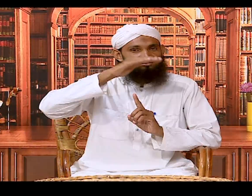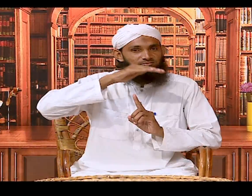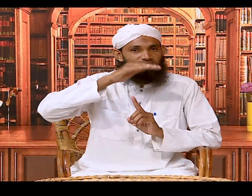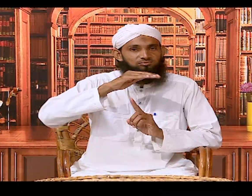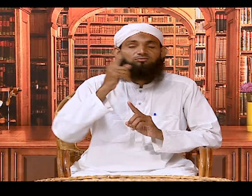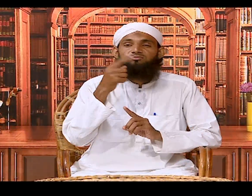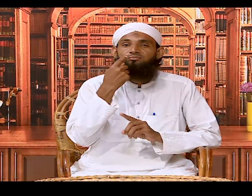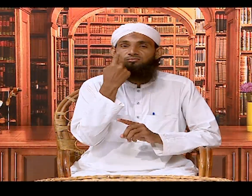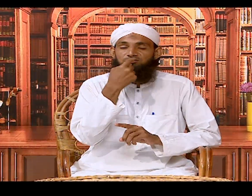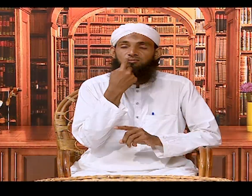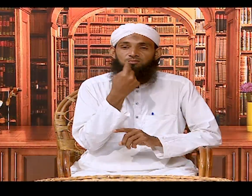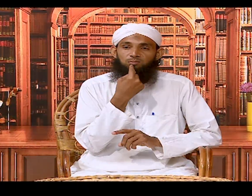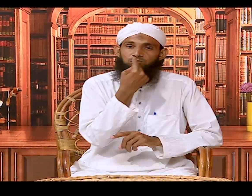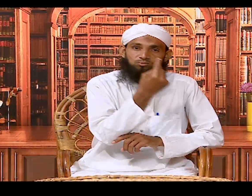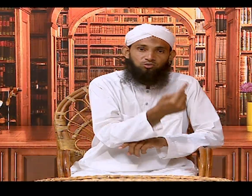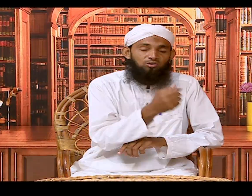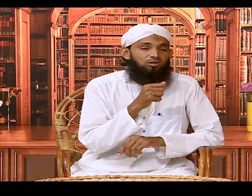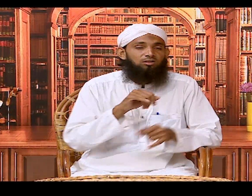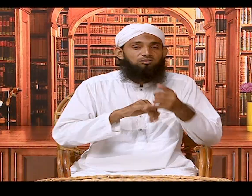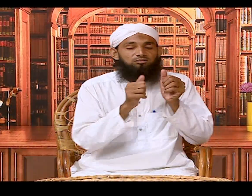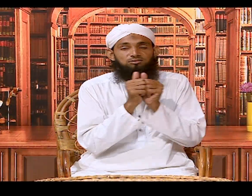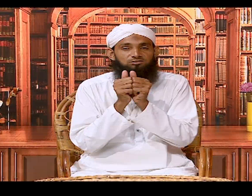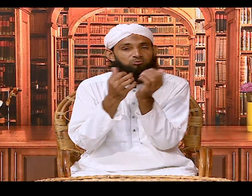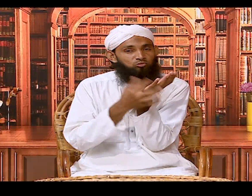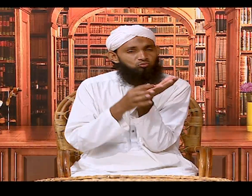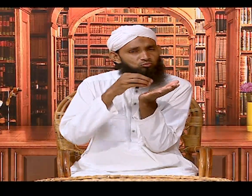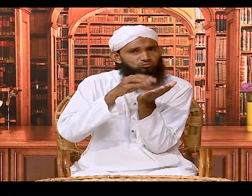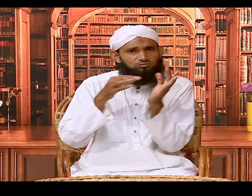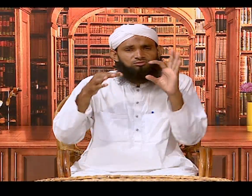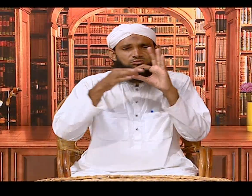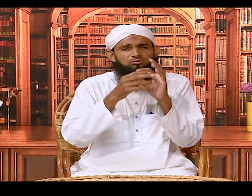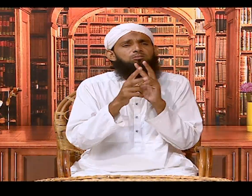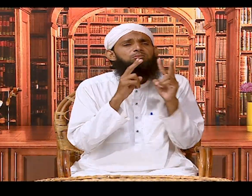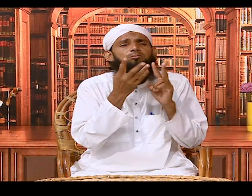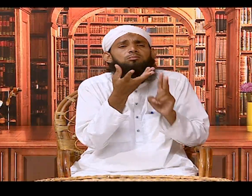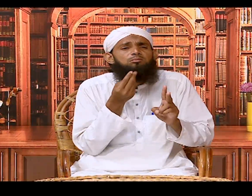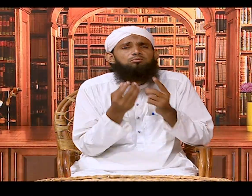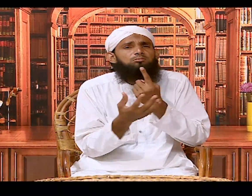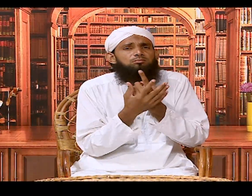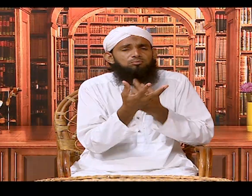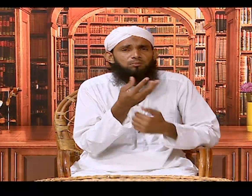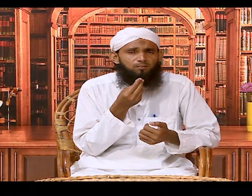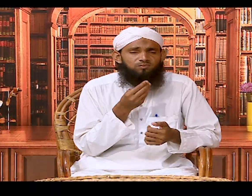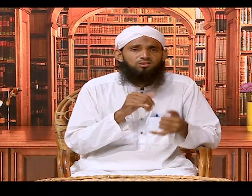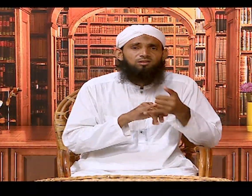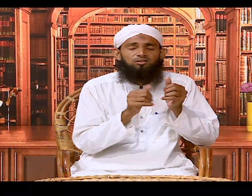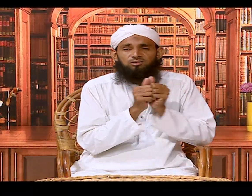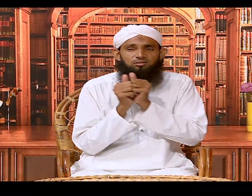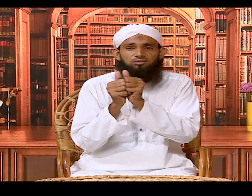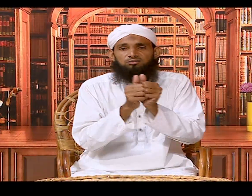عنہ کی خدمت میں کسی نے عرض کیا، حضرت عثمان غنی رضی اللہ عنہ کے متعلق کچھ ارشاد فرمائیے۔ حضرت علی المرتضیٰ